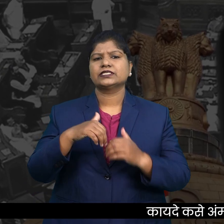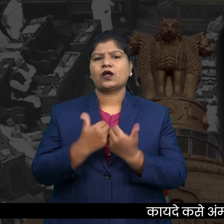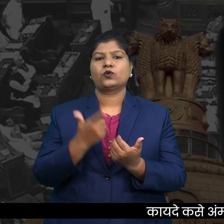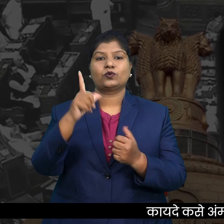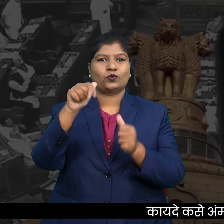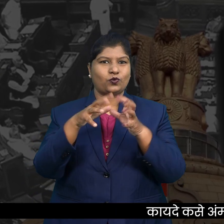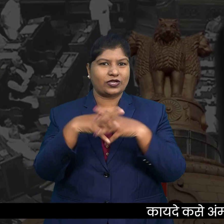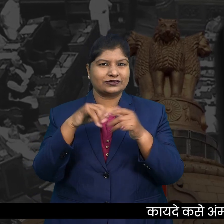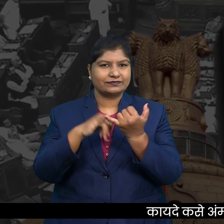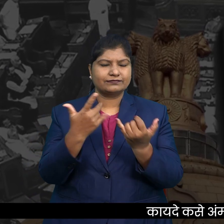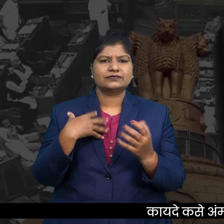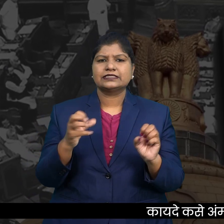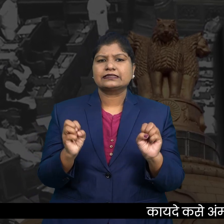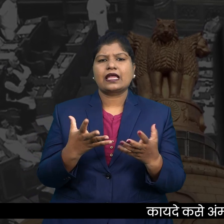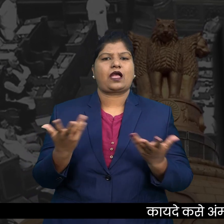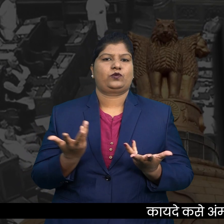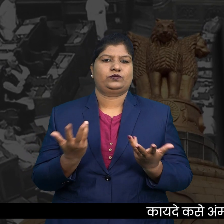अंमलात आणले जातात.